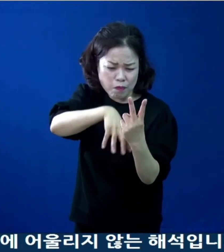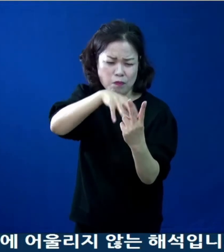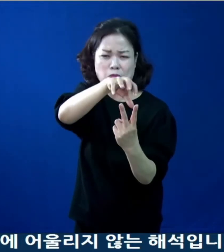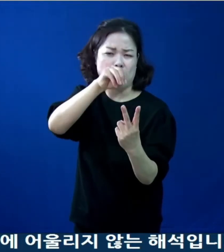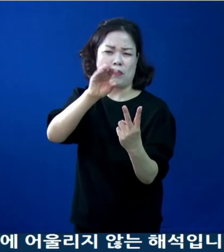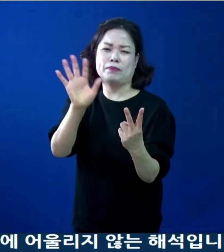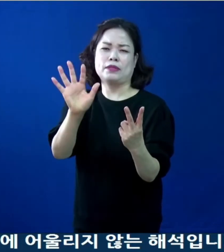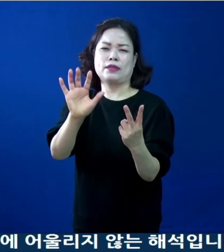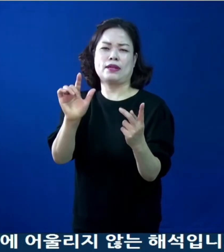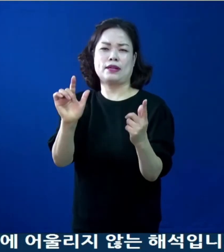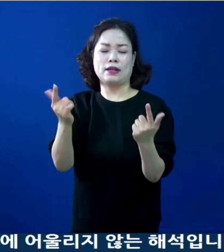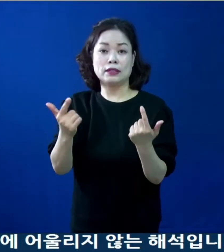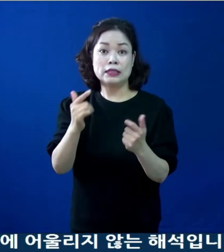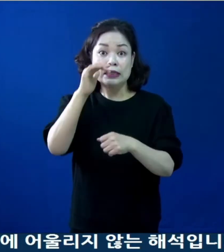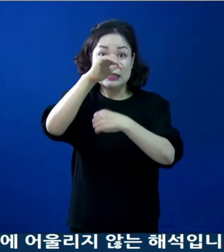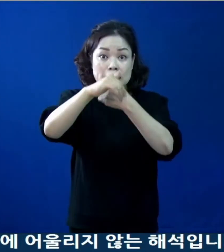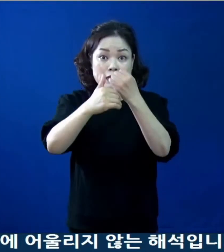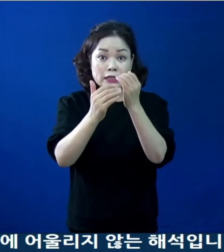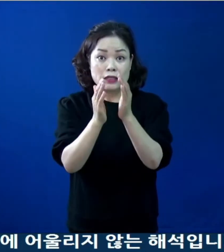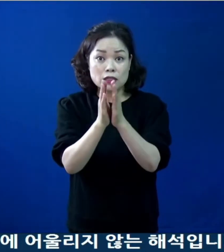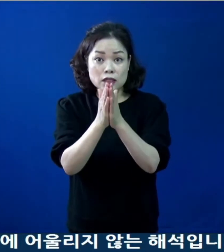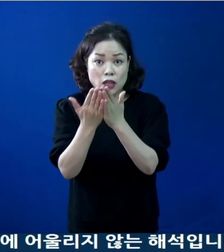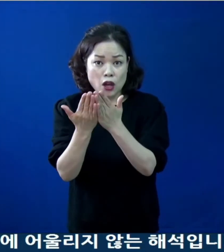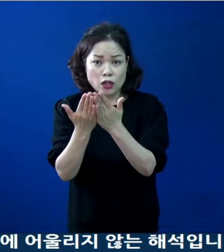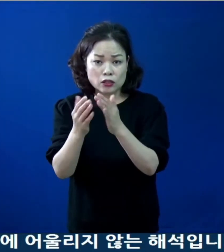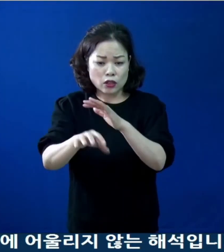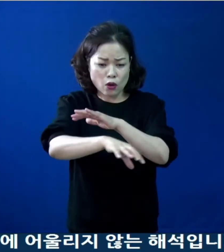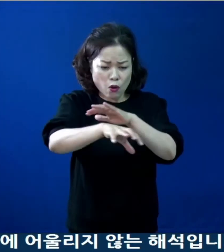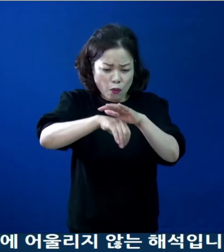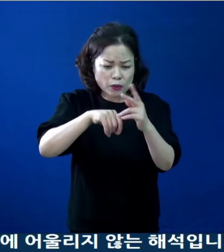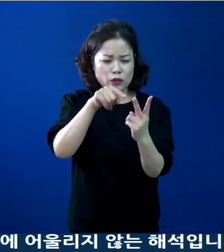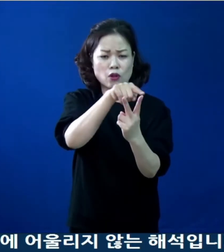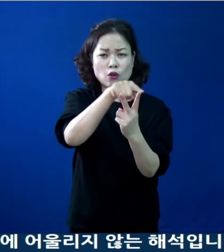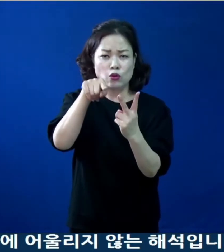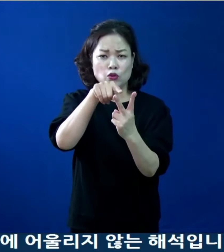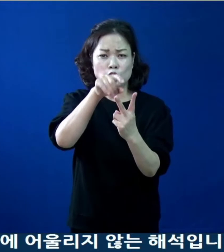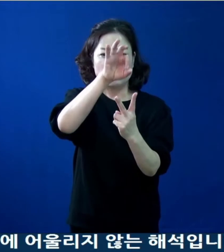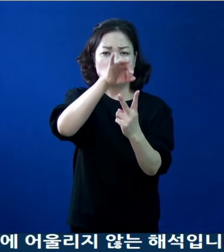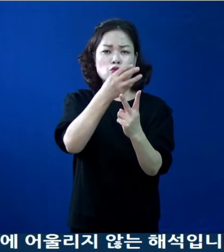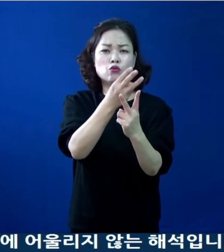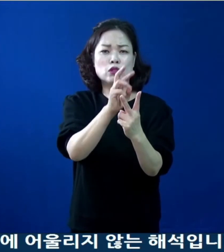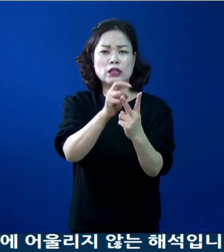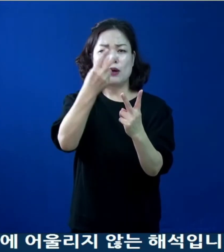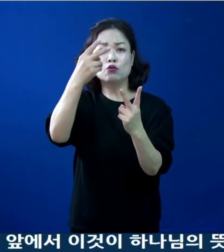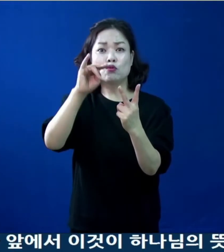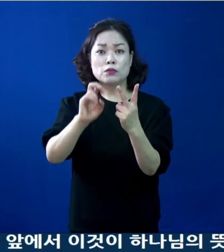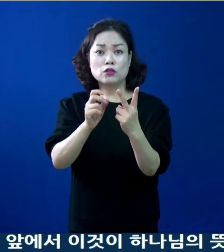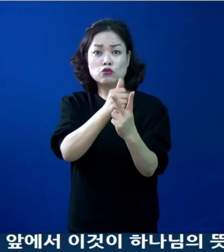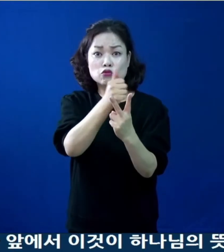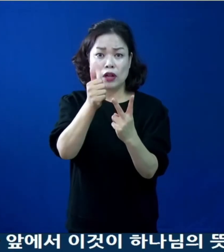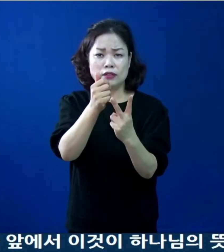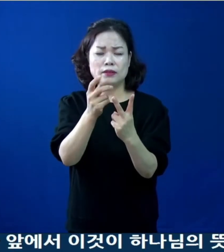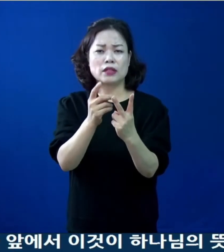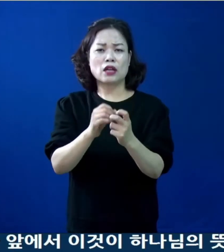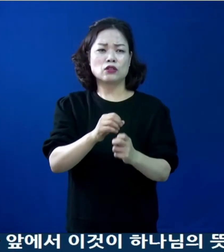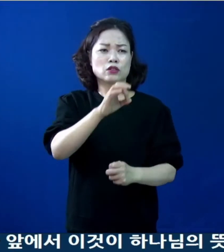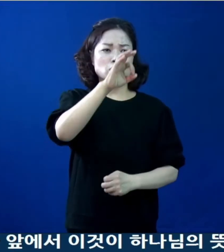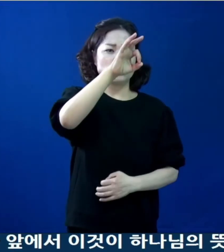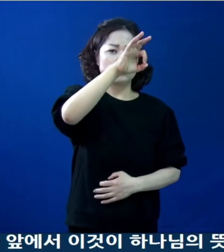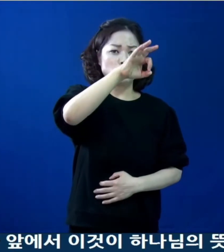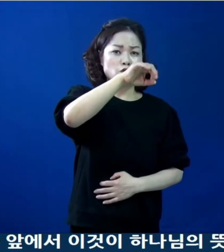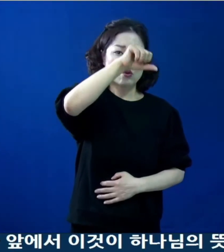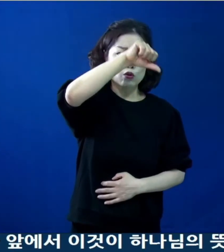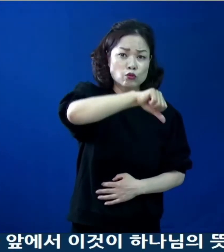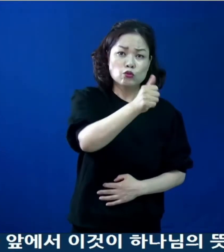않습니다. 성경이 우림과 둠밈에 대해서 꽤 많은 규정을 보여주고 있는데, 우림과 둠밈에